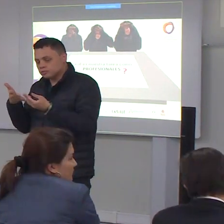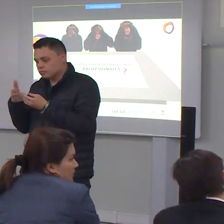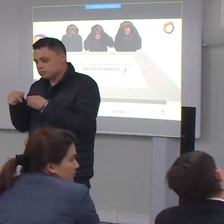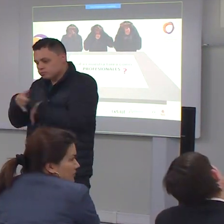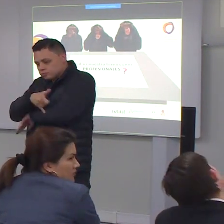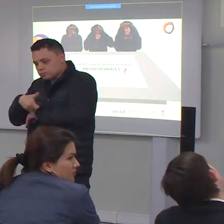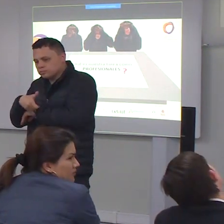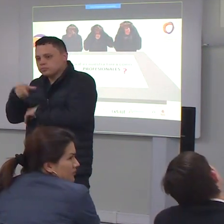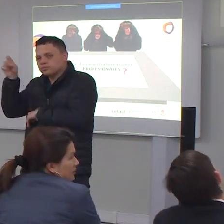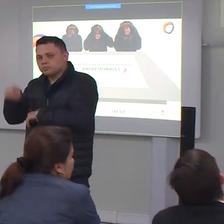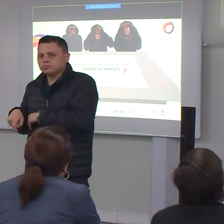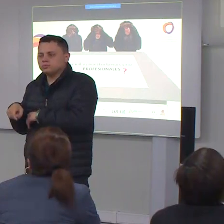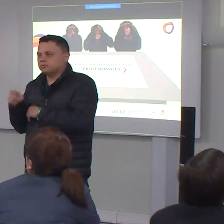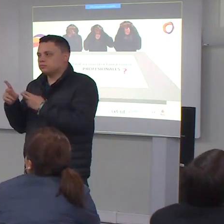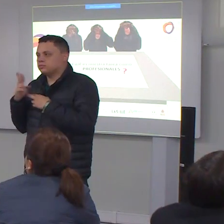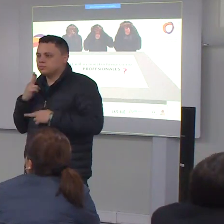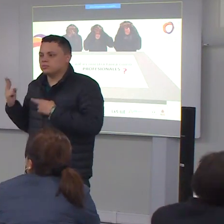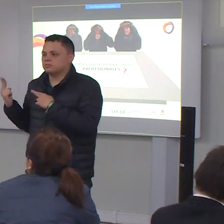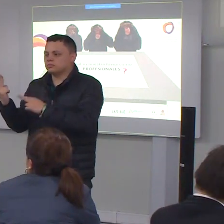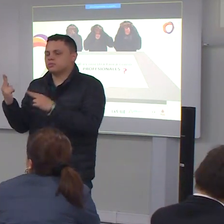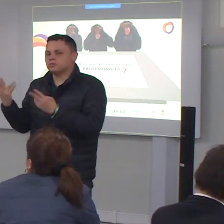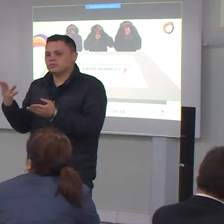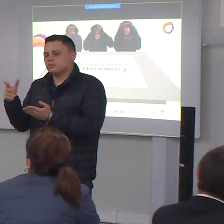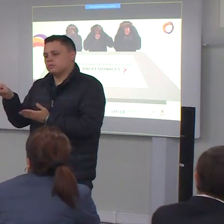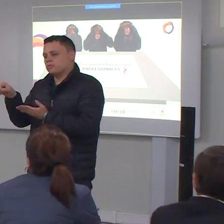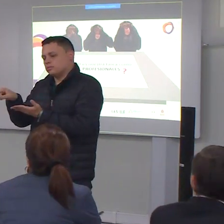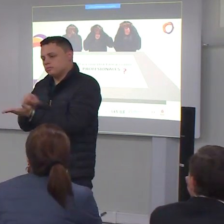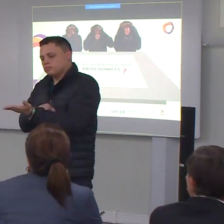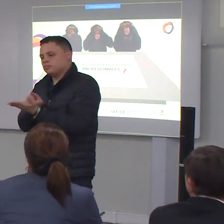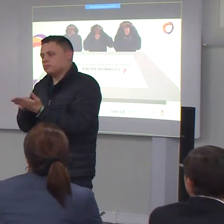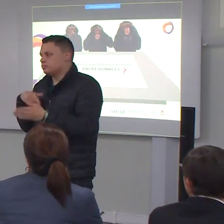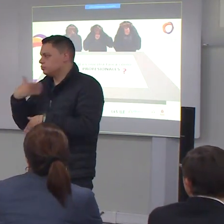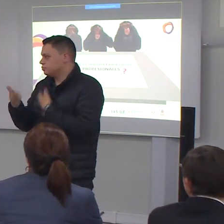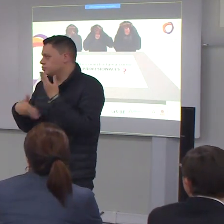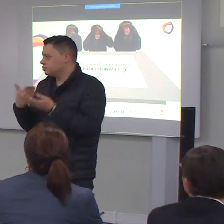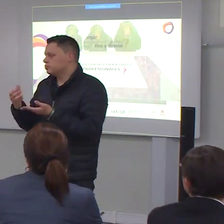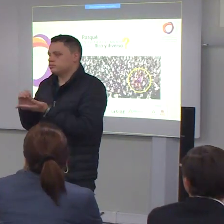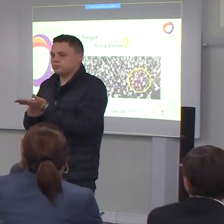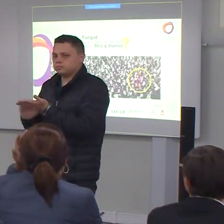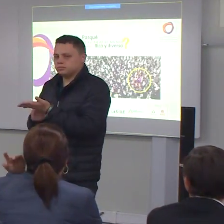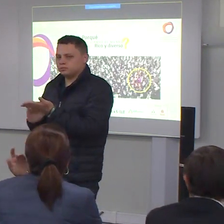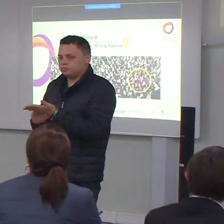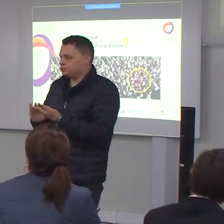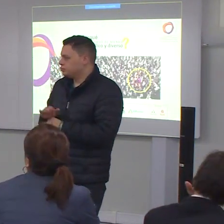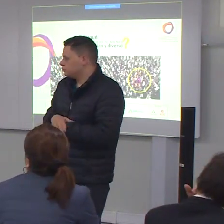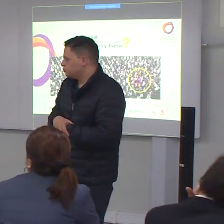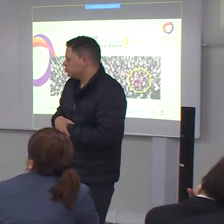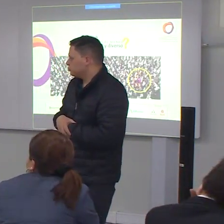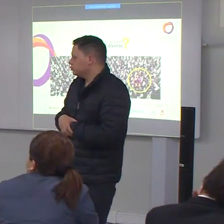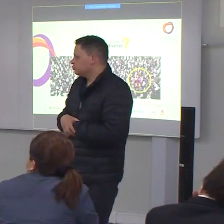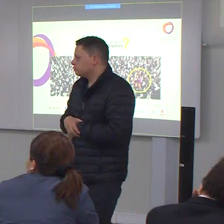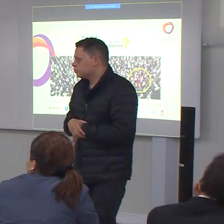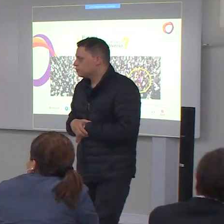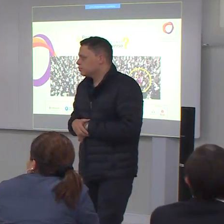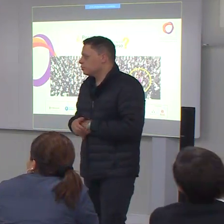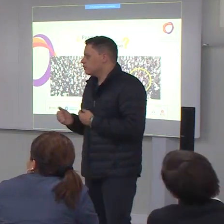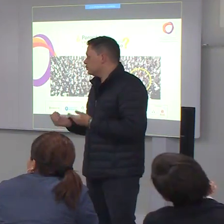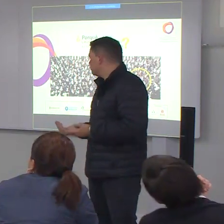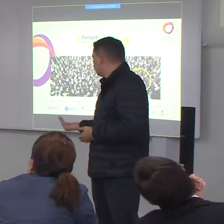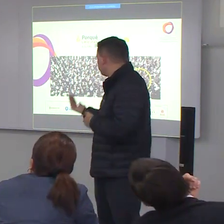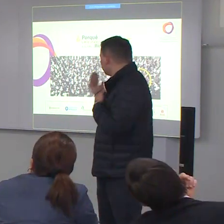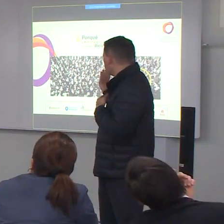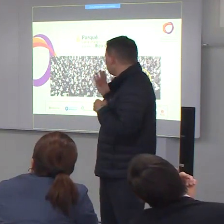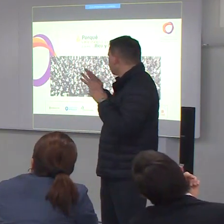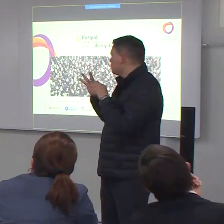social de responder como una semilla como parte de un proceso y una solución entonces este lema